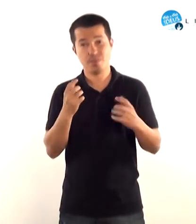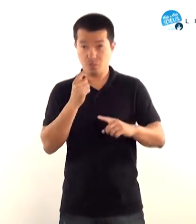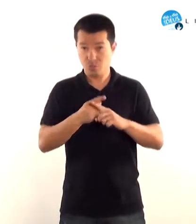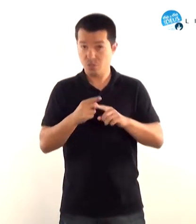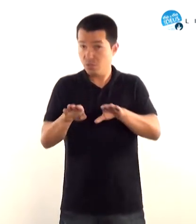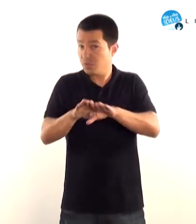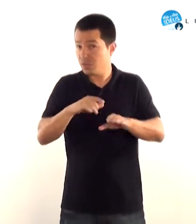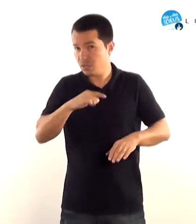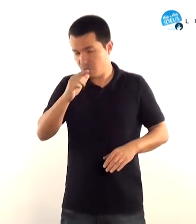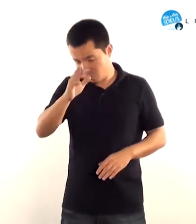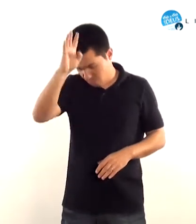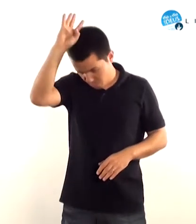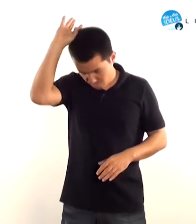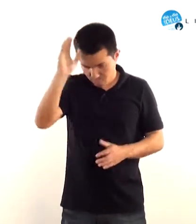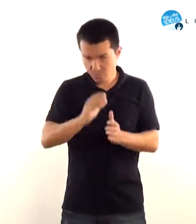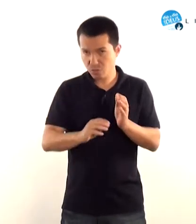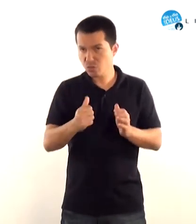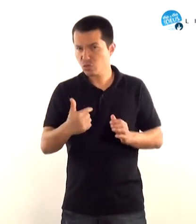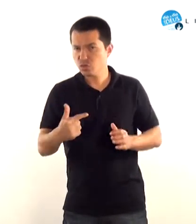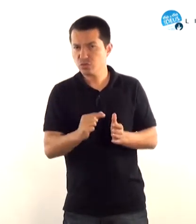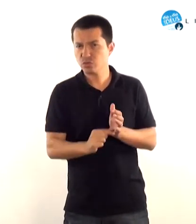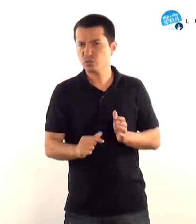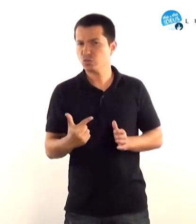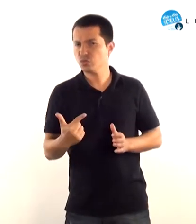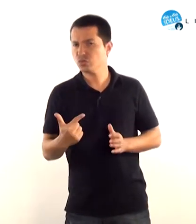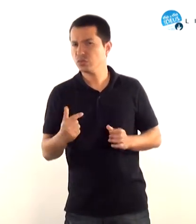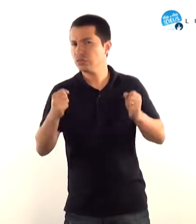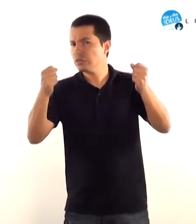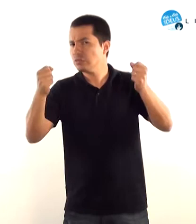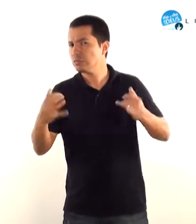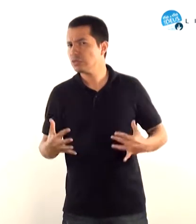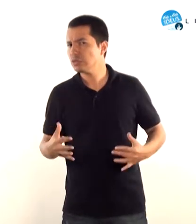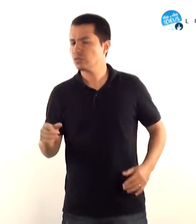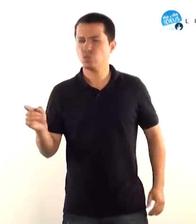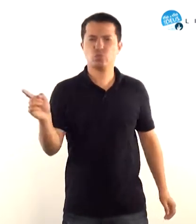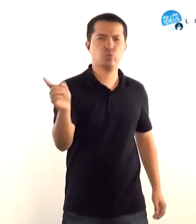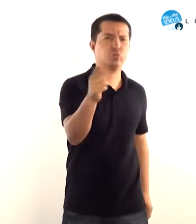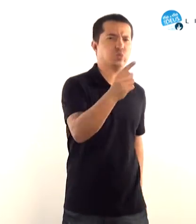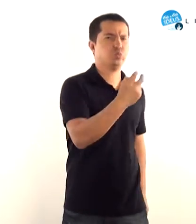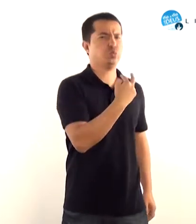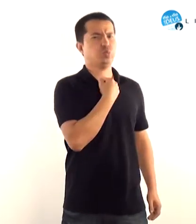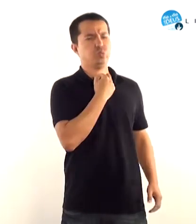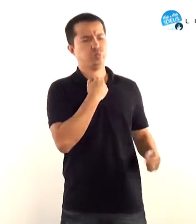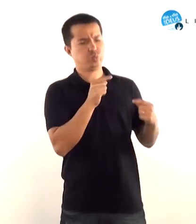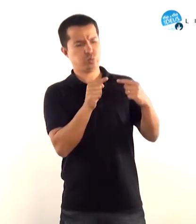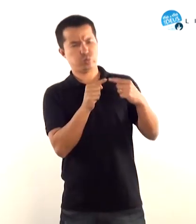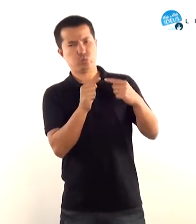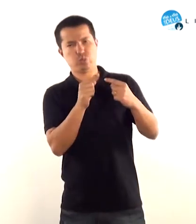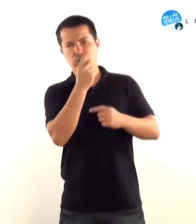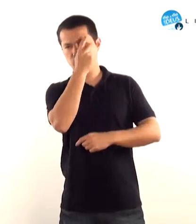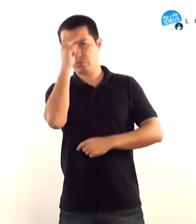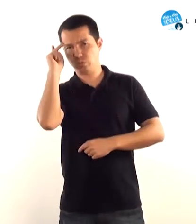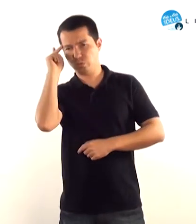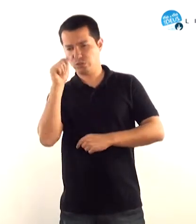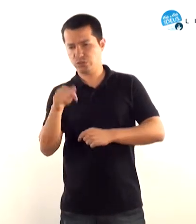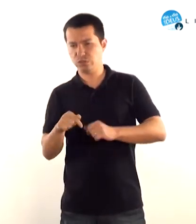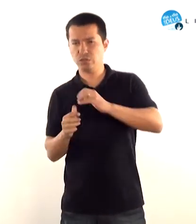dizer em Romanos 12, versículo 2, olha o que a Bíblia diz: não vivam como vivem as pessoas